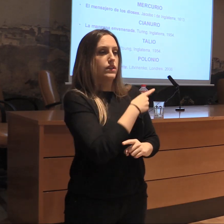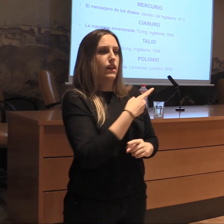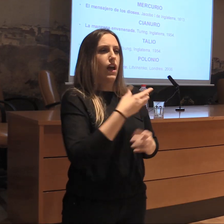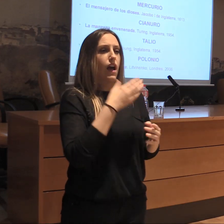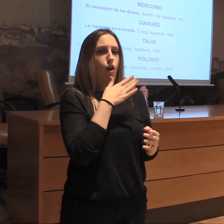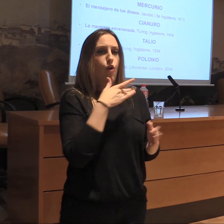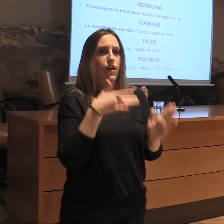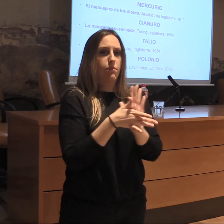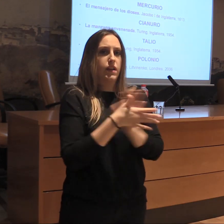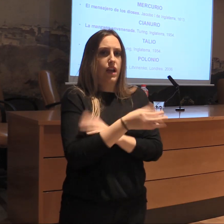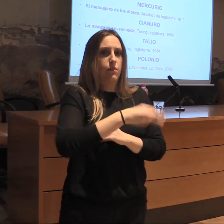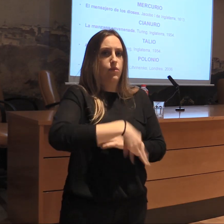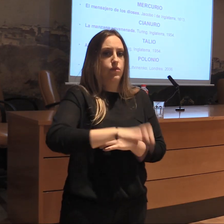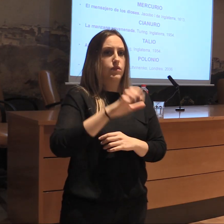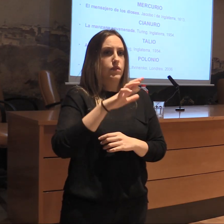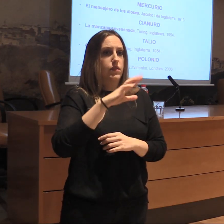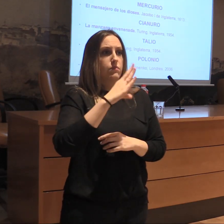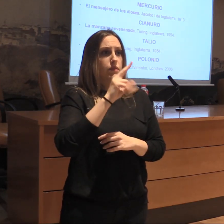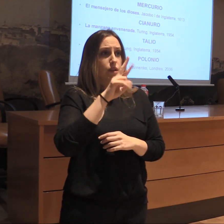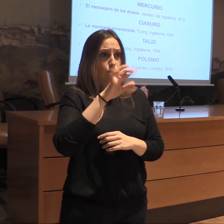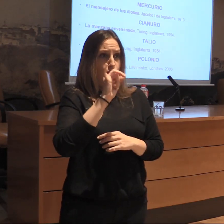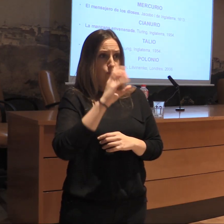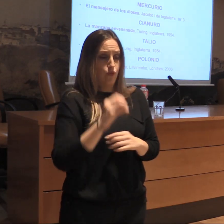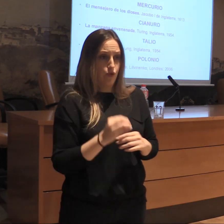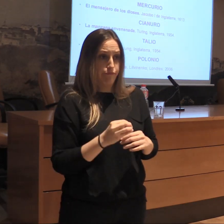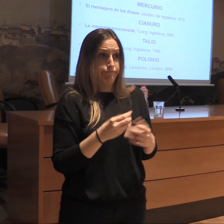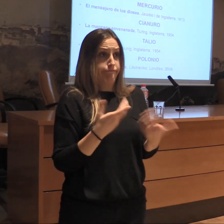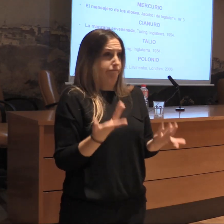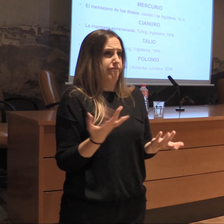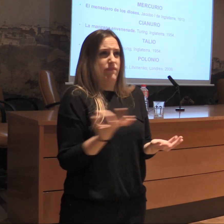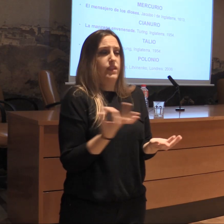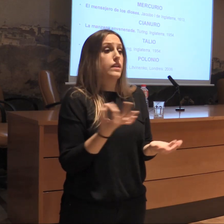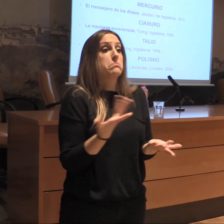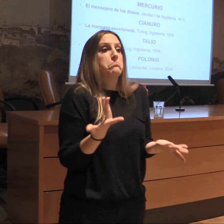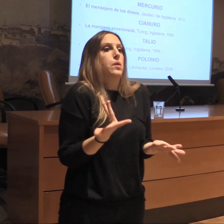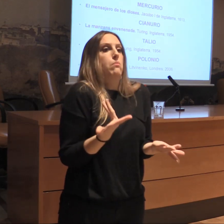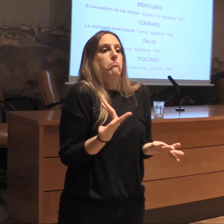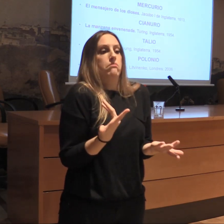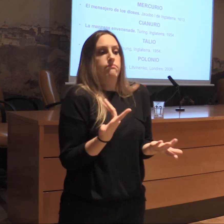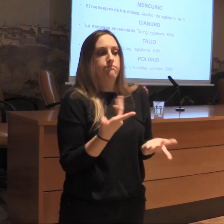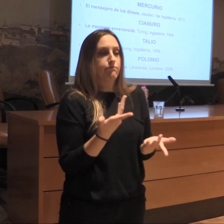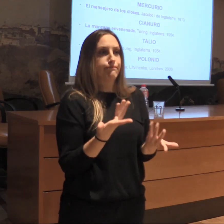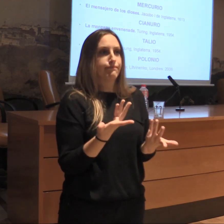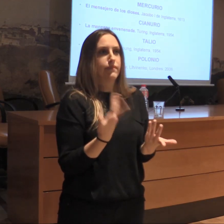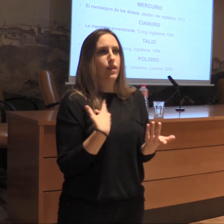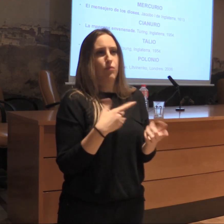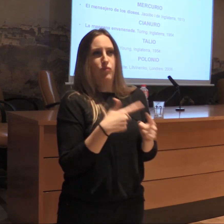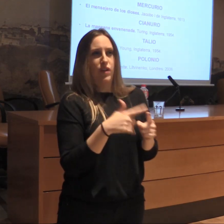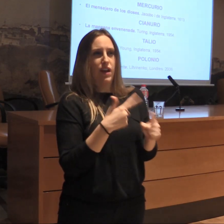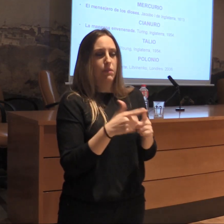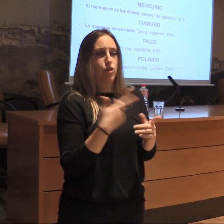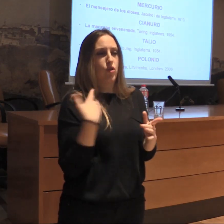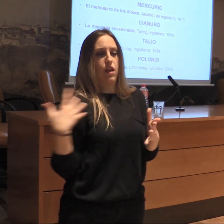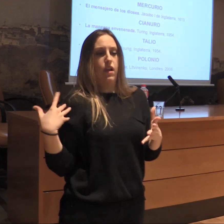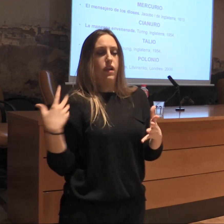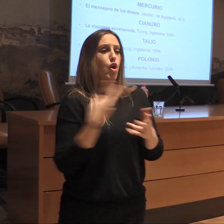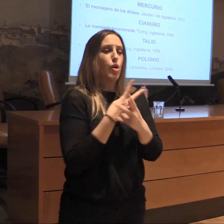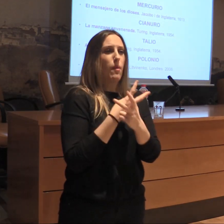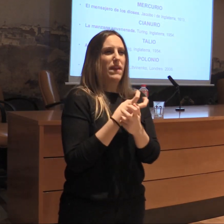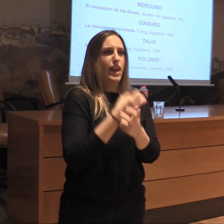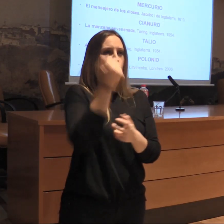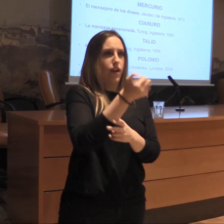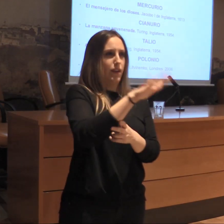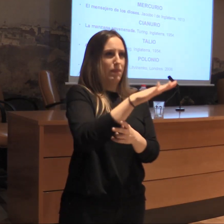mercurio. El mercurio es un elemento que no tiene una gran trayectoria como veneno